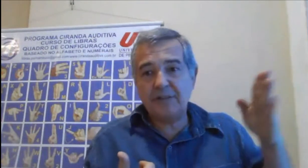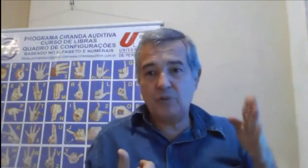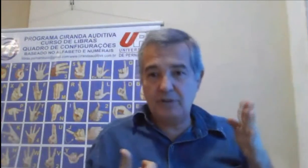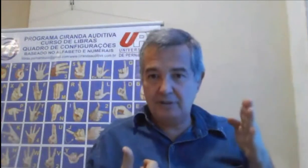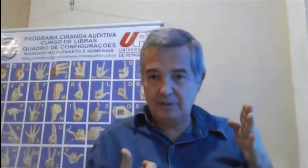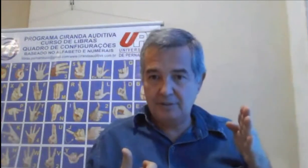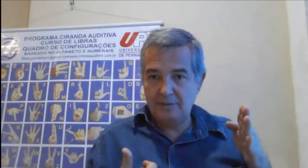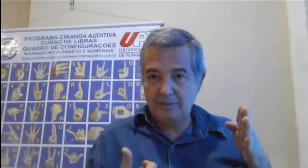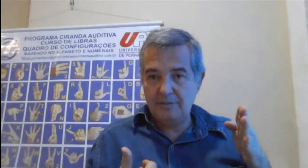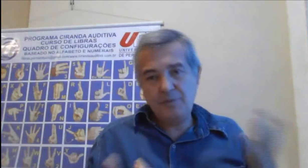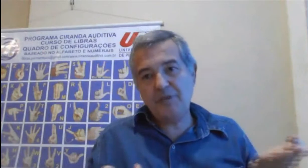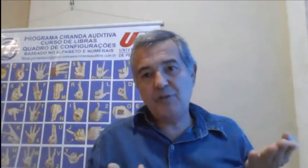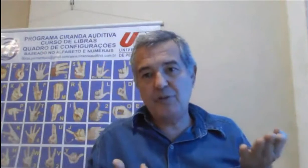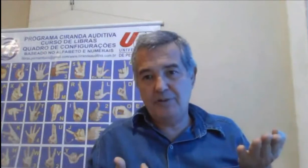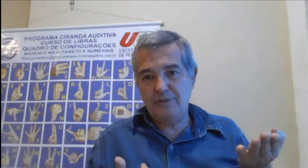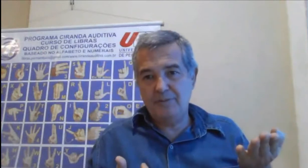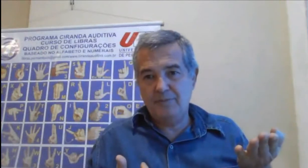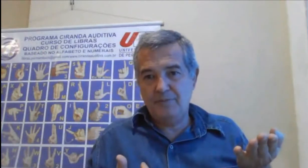vida toda. Por favor.